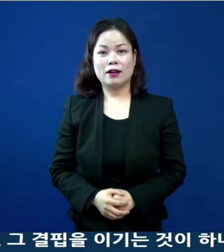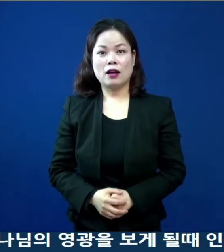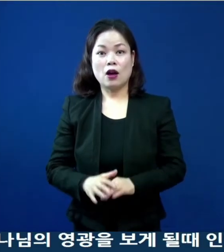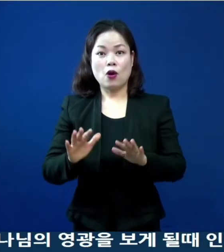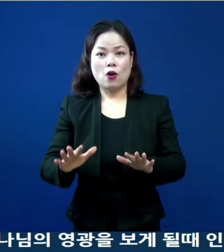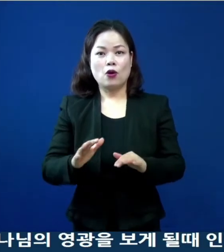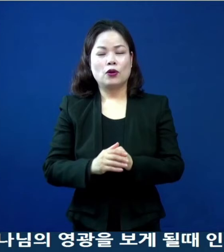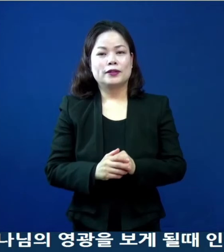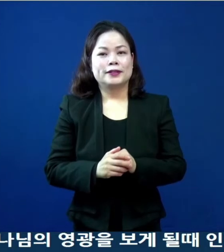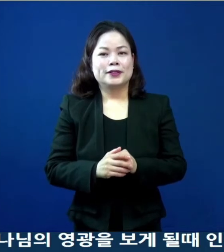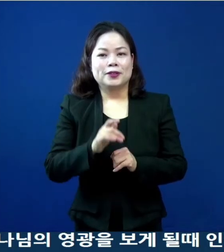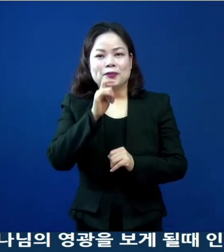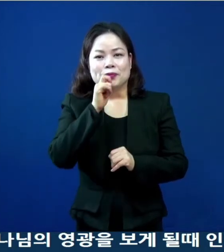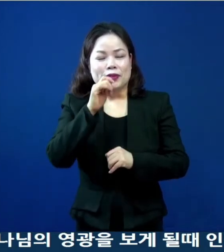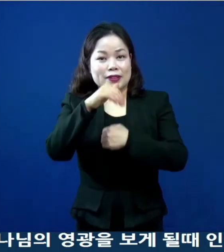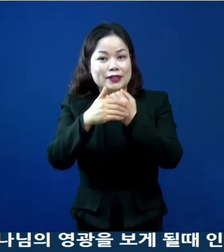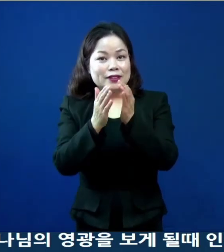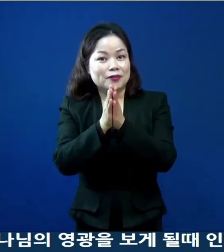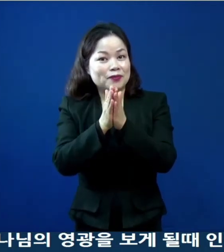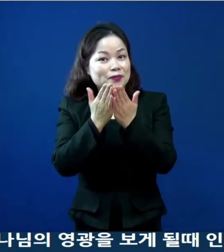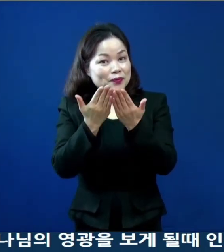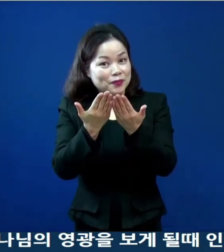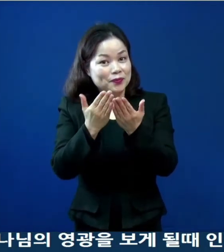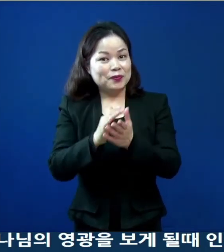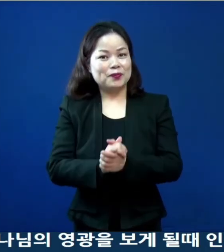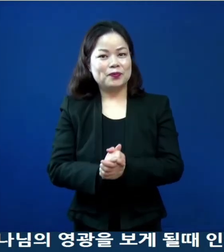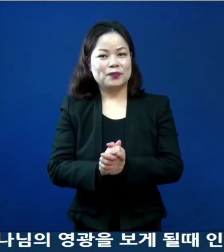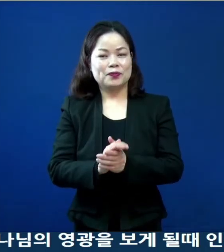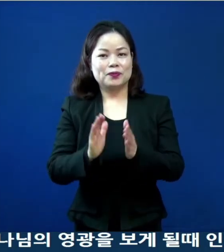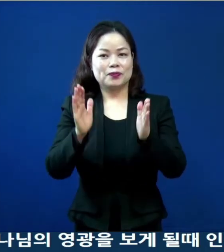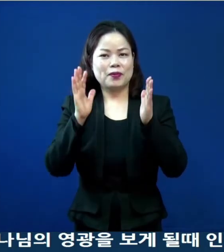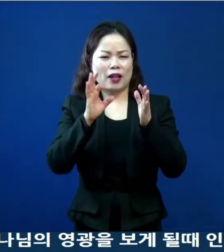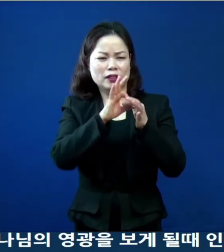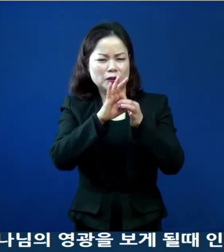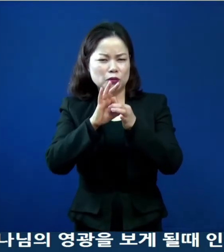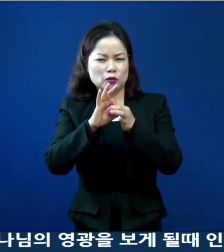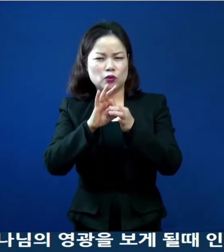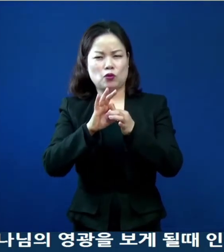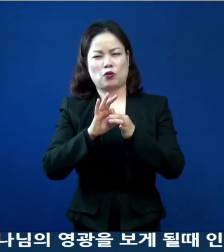오랜 묵상과 성경 학습을 통해서 저는